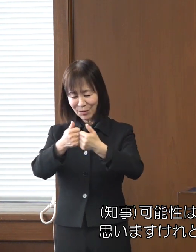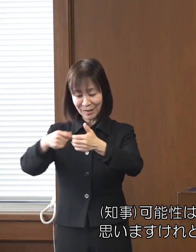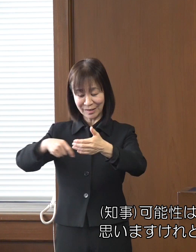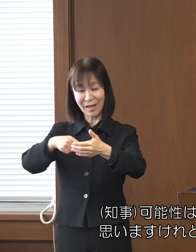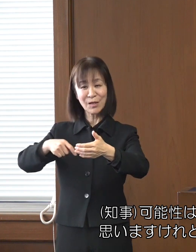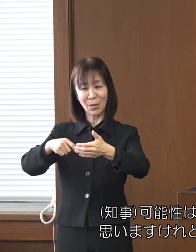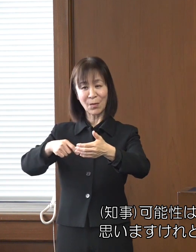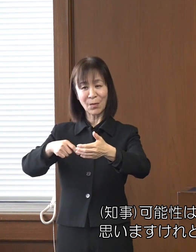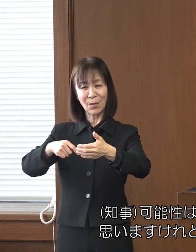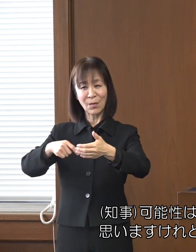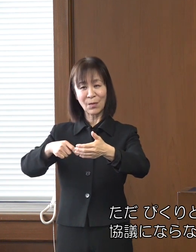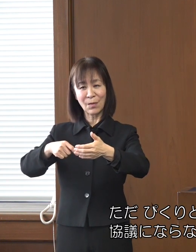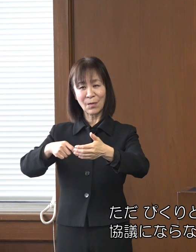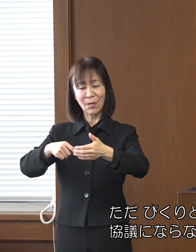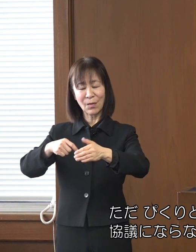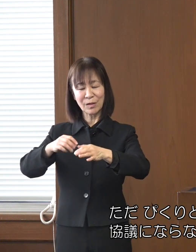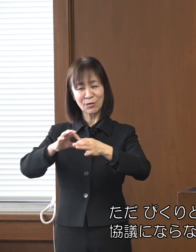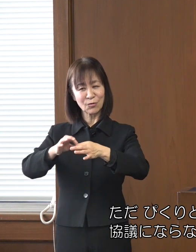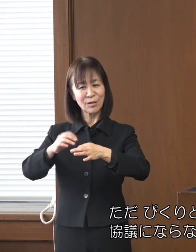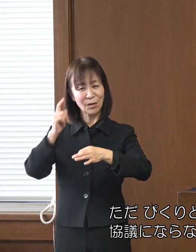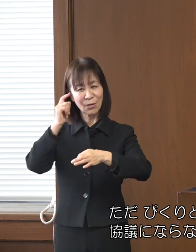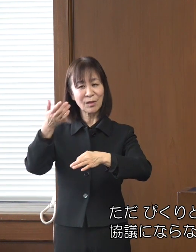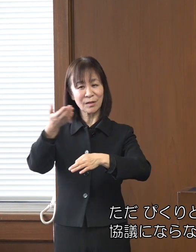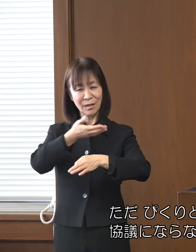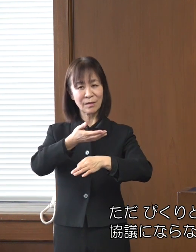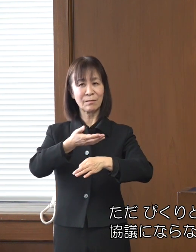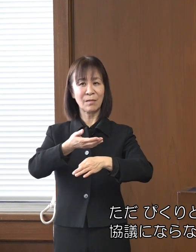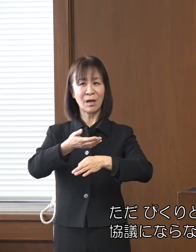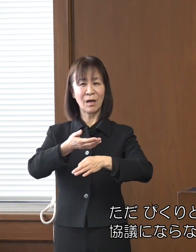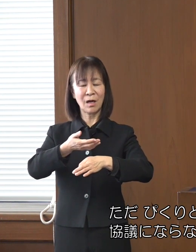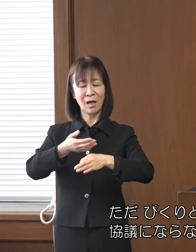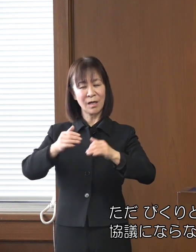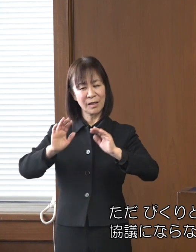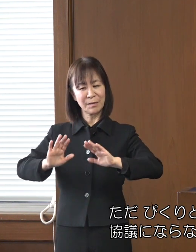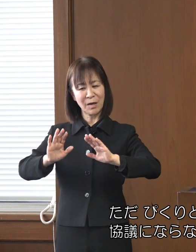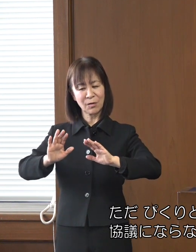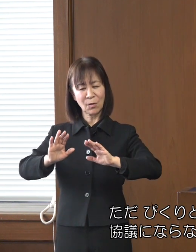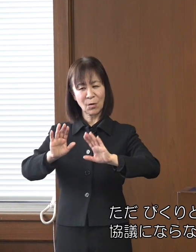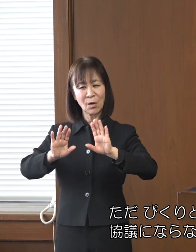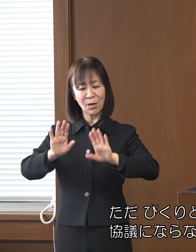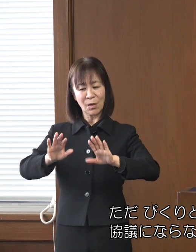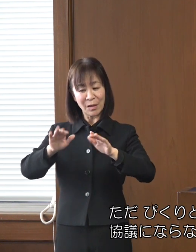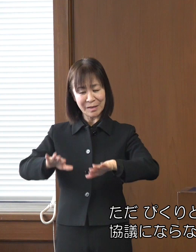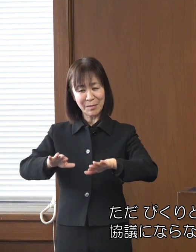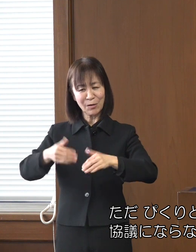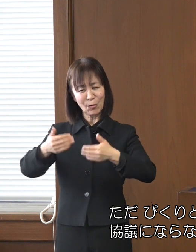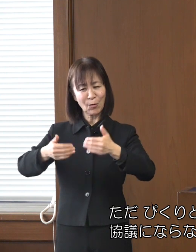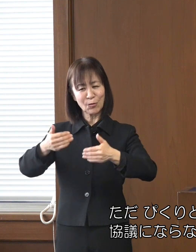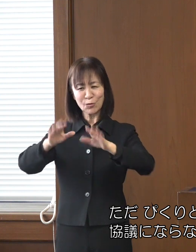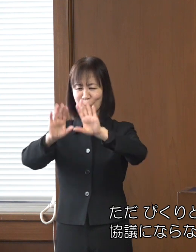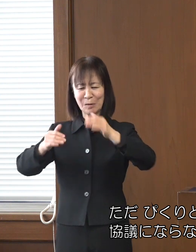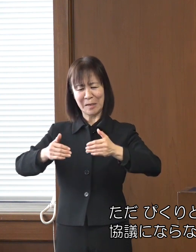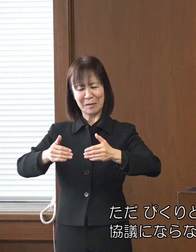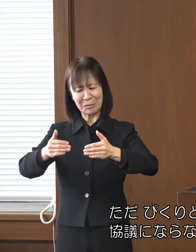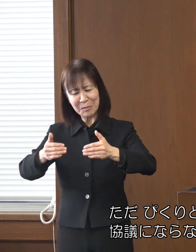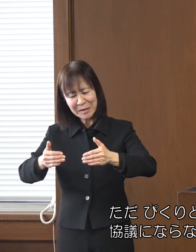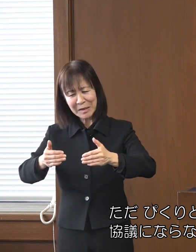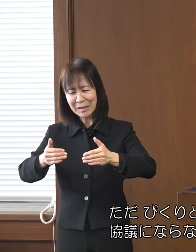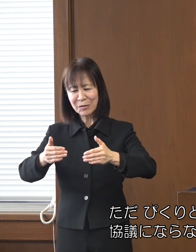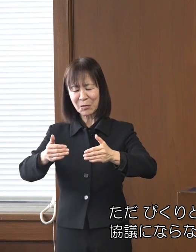あ、いろんな変数があるので、ただピクリとも動かないっていうことだと協議にならないので、まあ、そういった意味